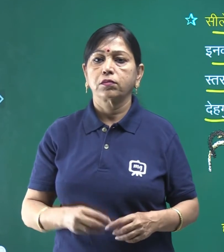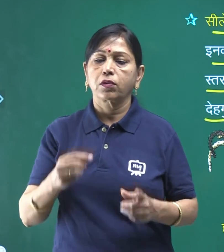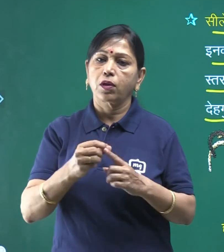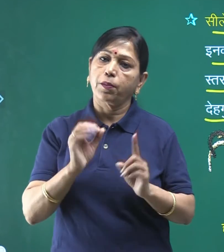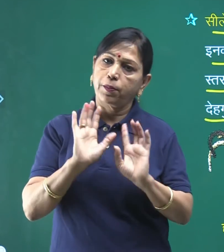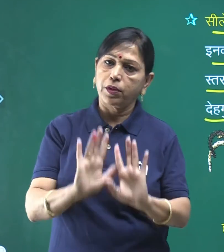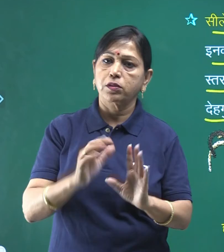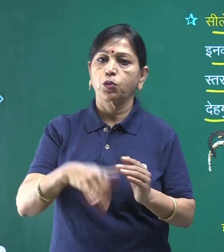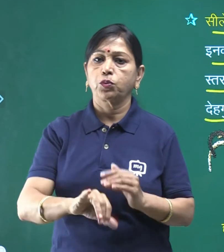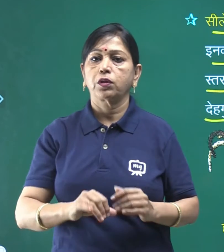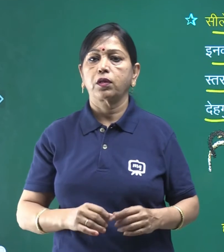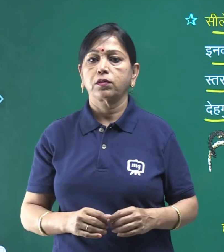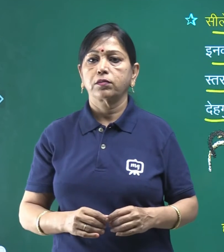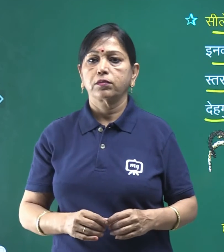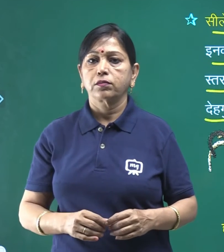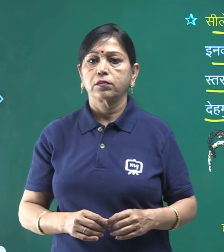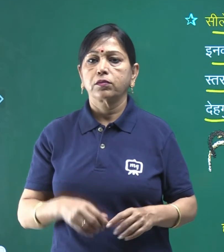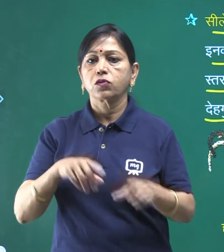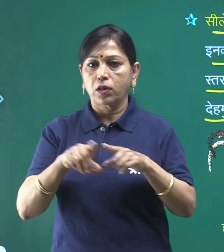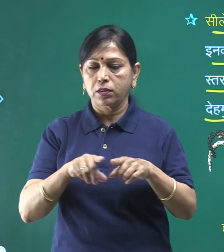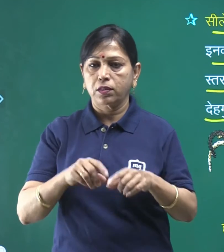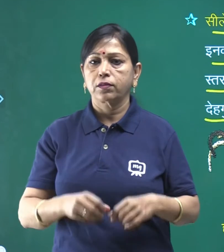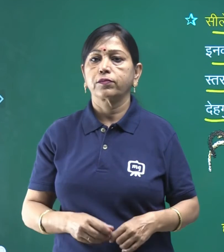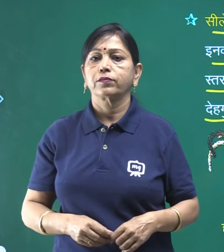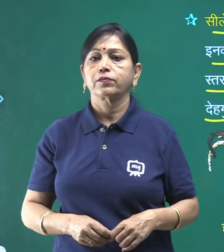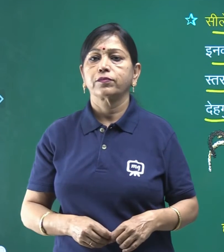पाई जाती है, जैसे